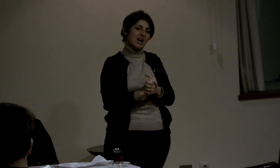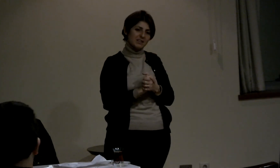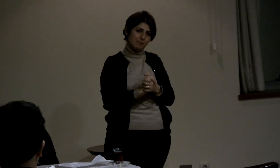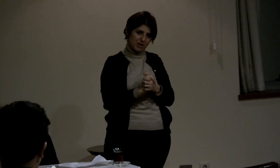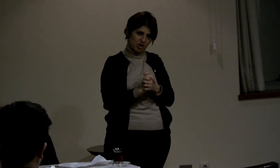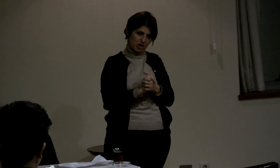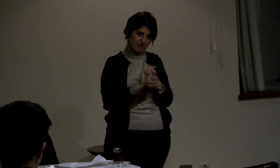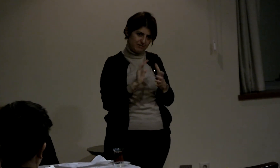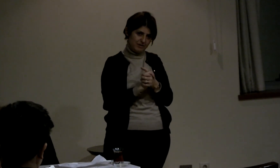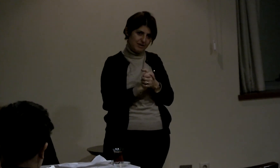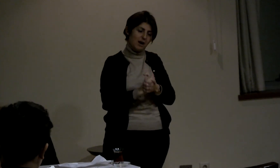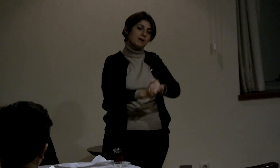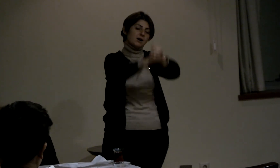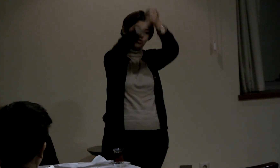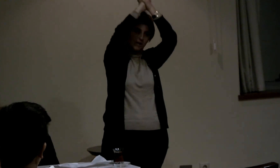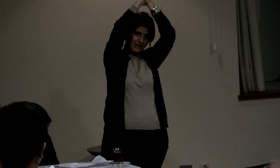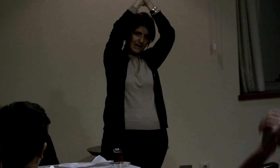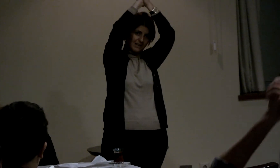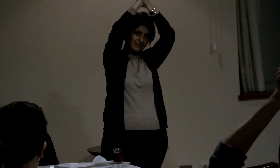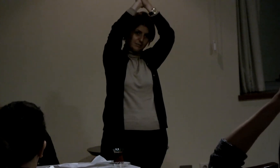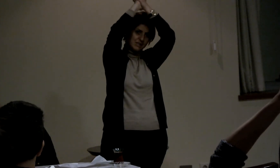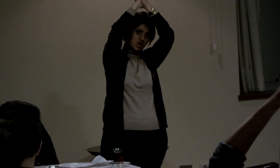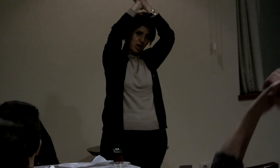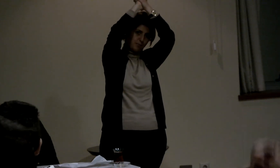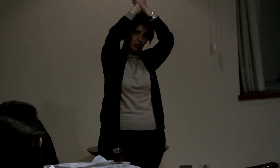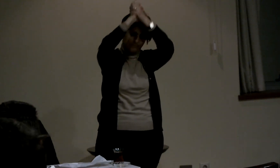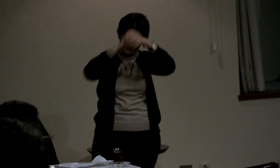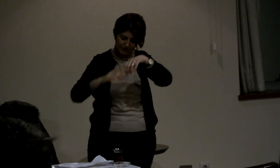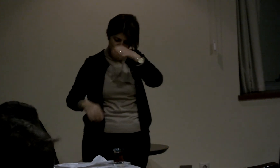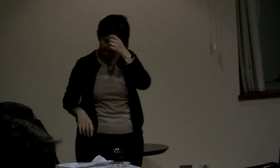Aşağıda barış. Ama yukarıya kaldırdığımızda şampiyon.